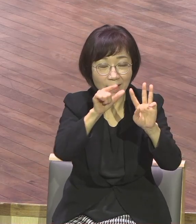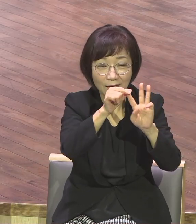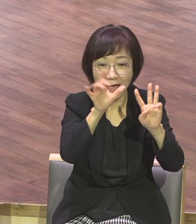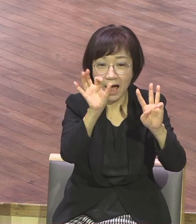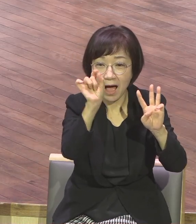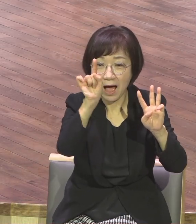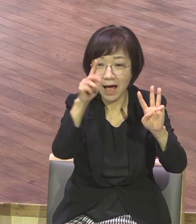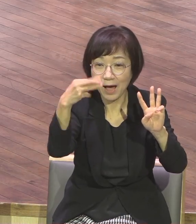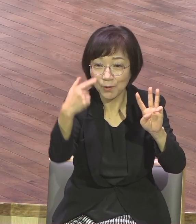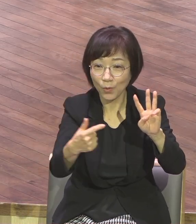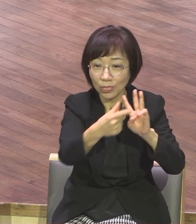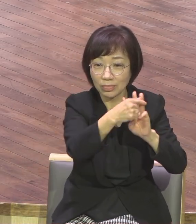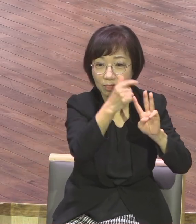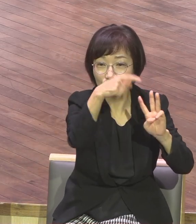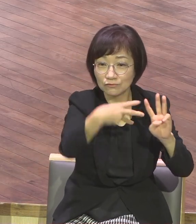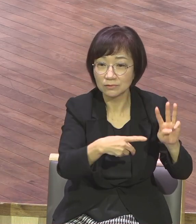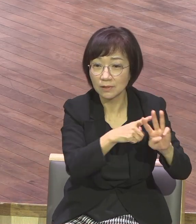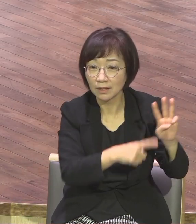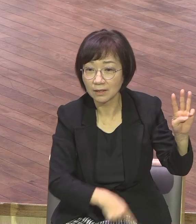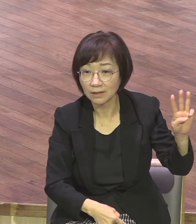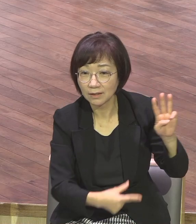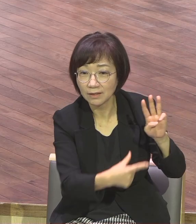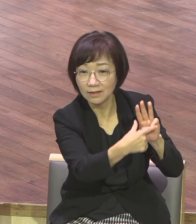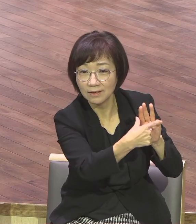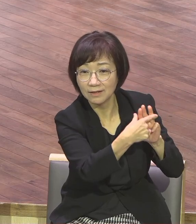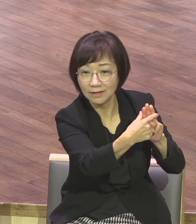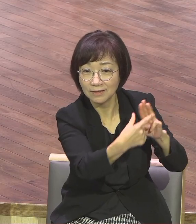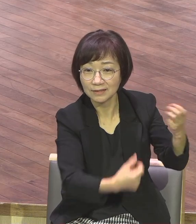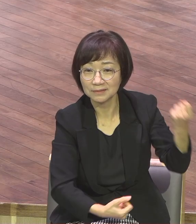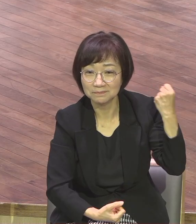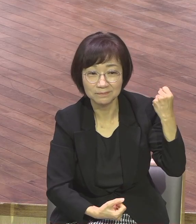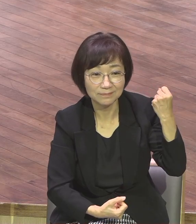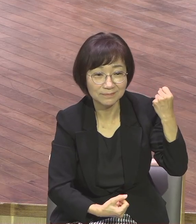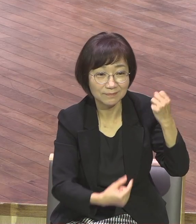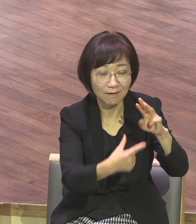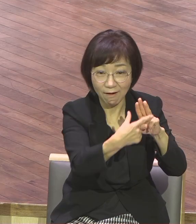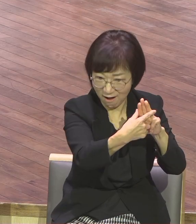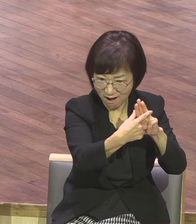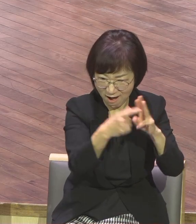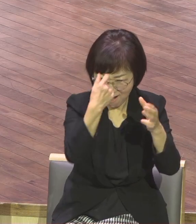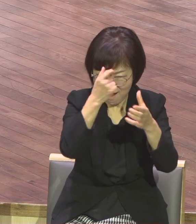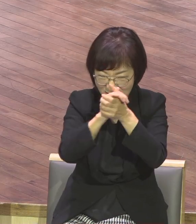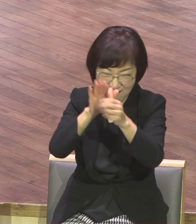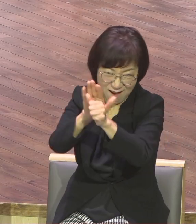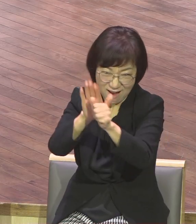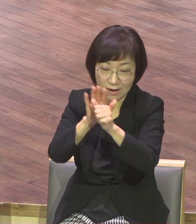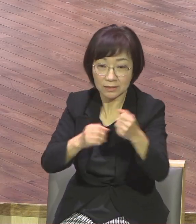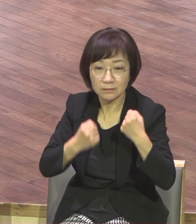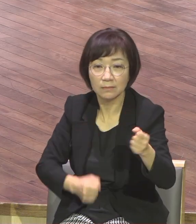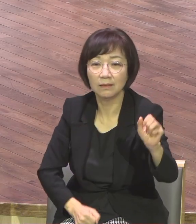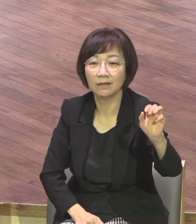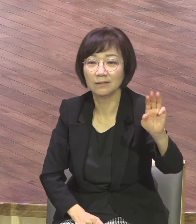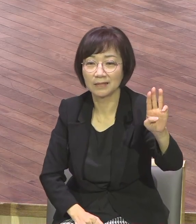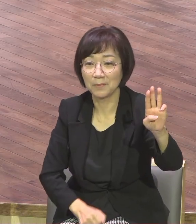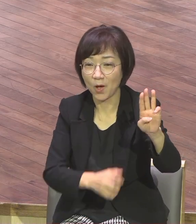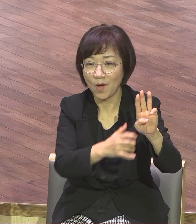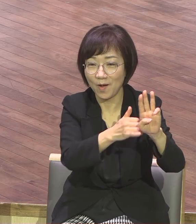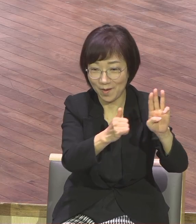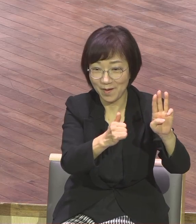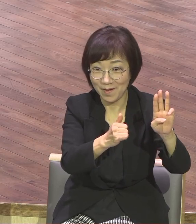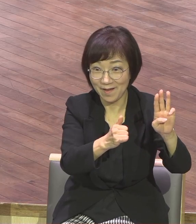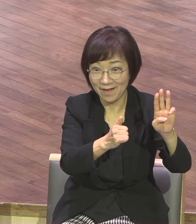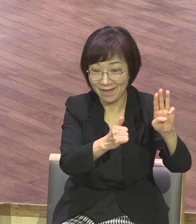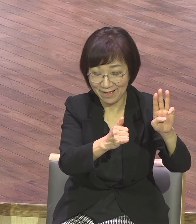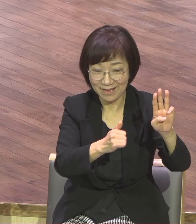아론 홀 3일조 딱 내가 손 딱 모세 드니까 그냥 이 전쟁에서 승리하게 됩니다. 여호수아 군대가